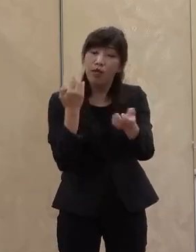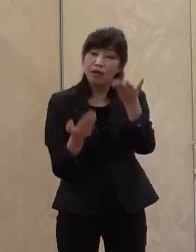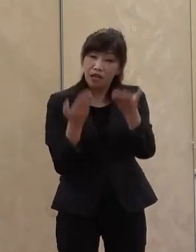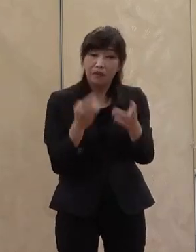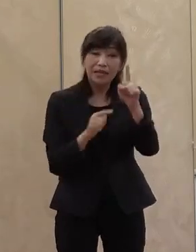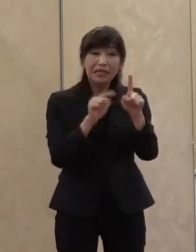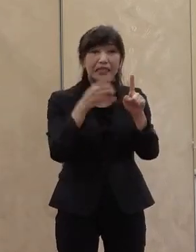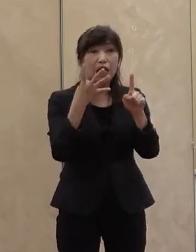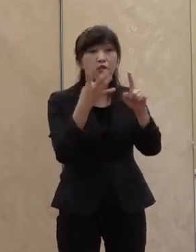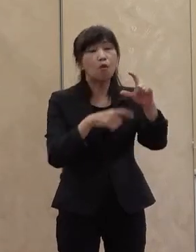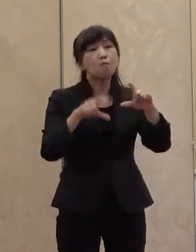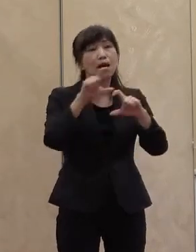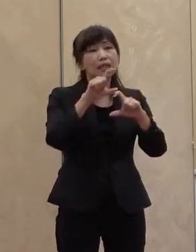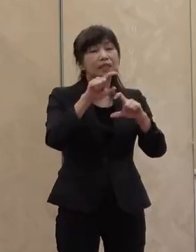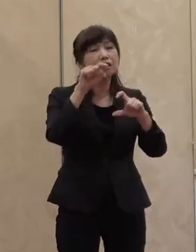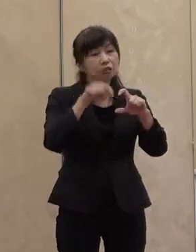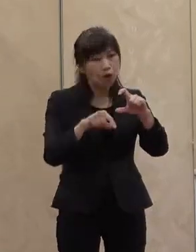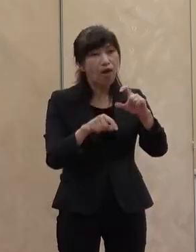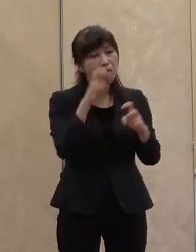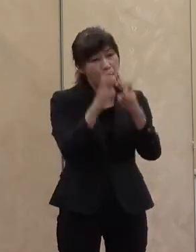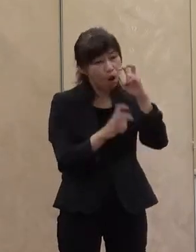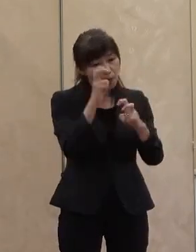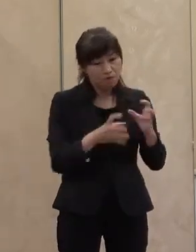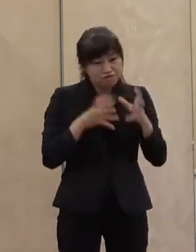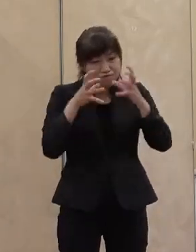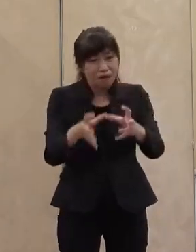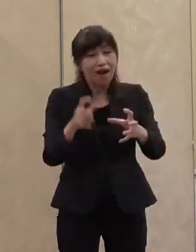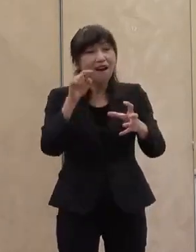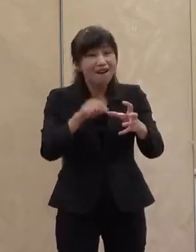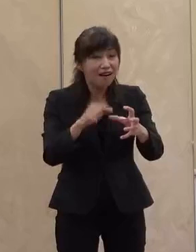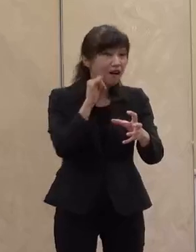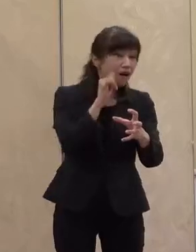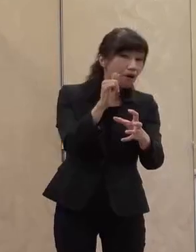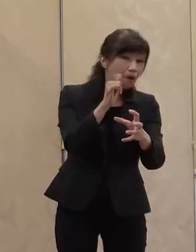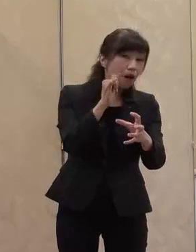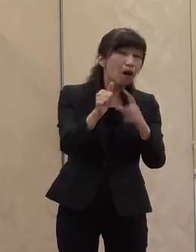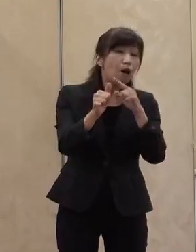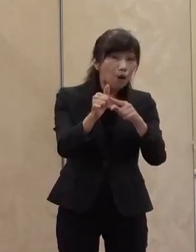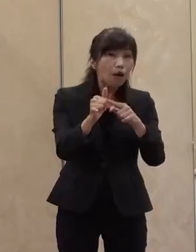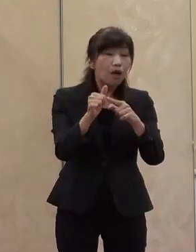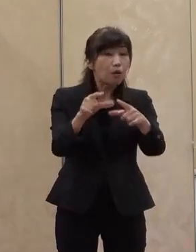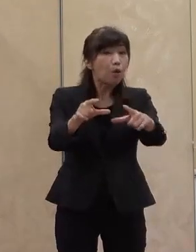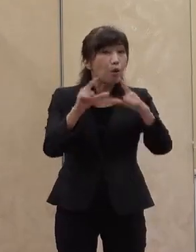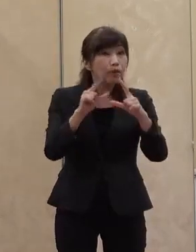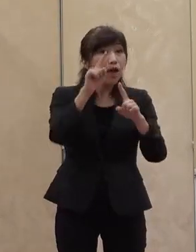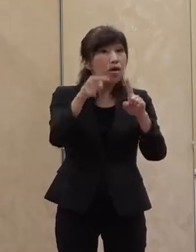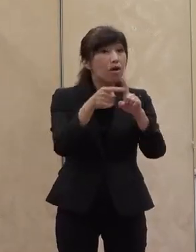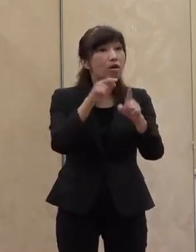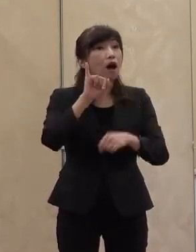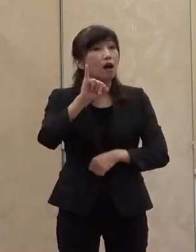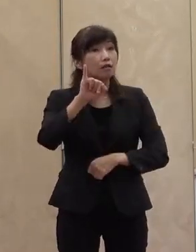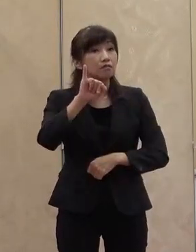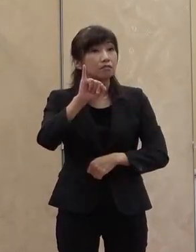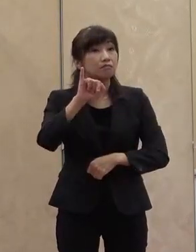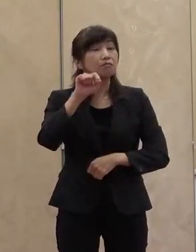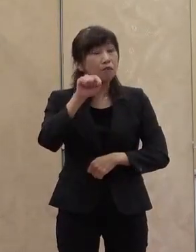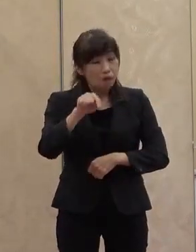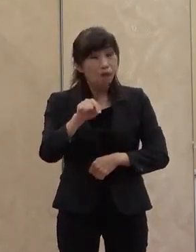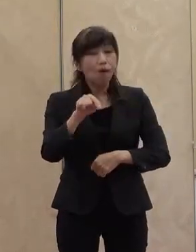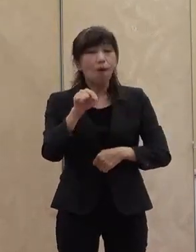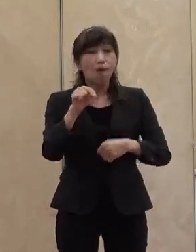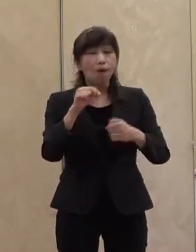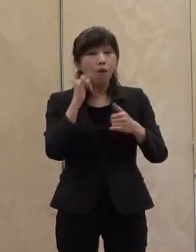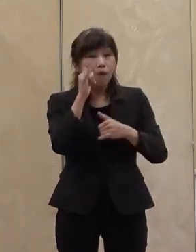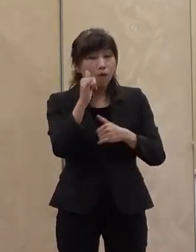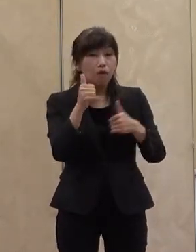ットを使って、AI で相談を受けて AI が回答すると、それどうしても分からない場合は当然個人にコ